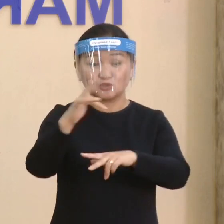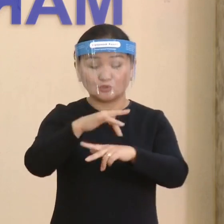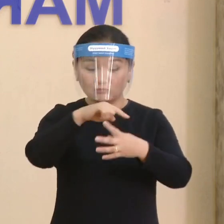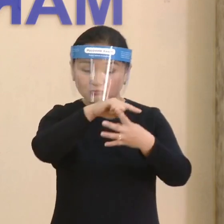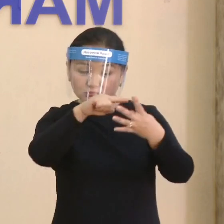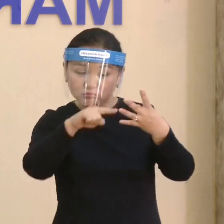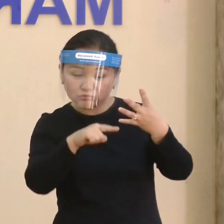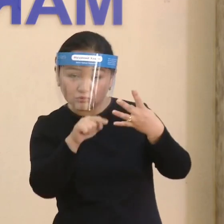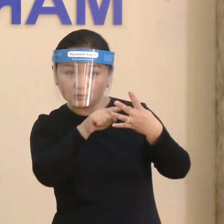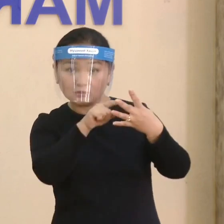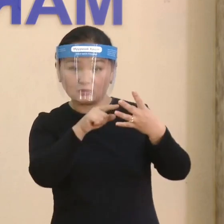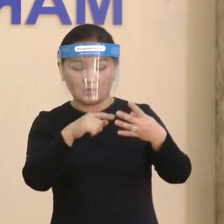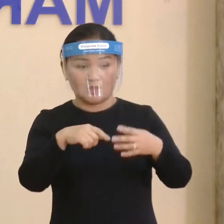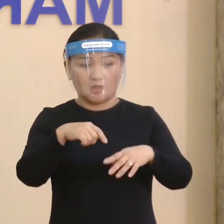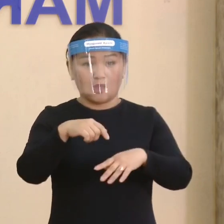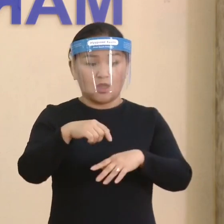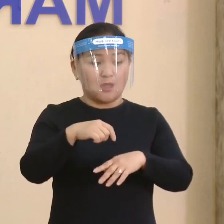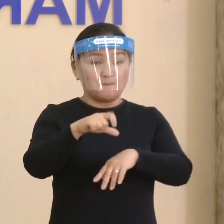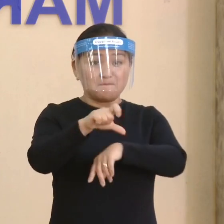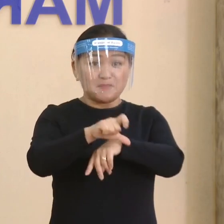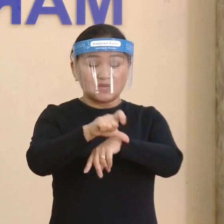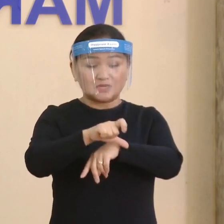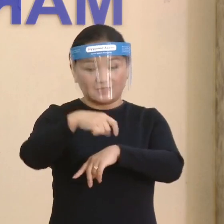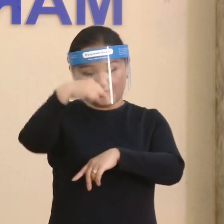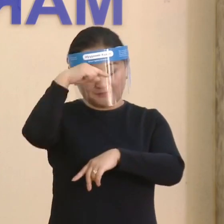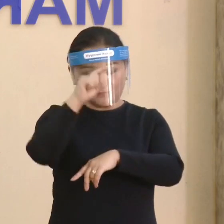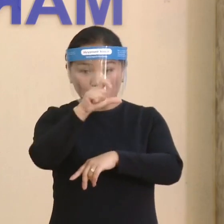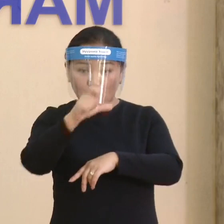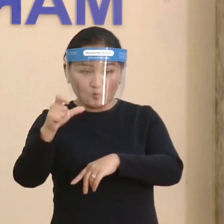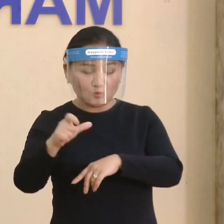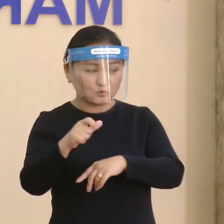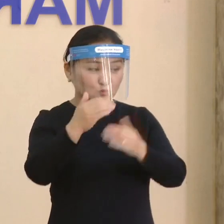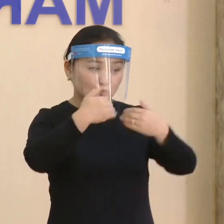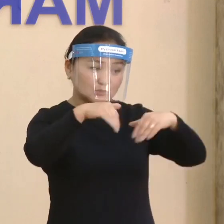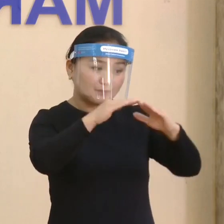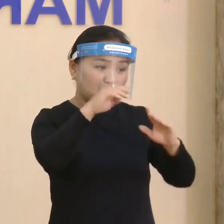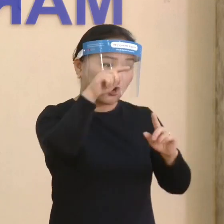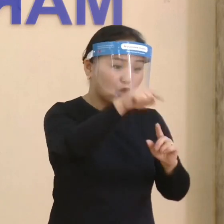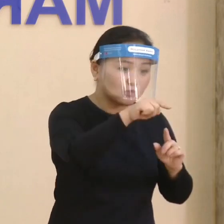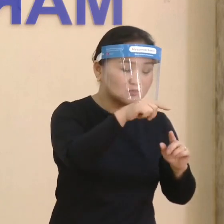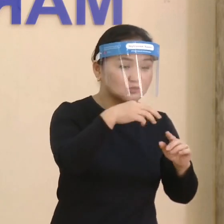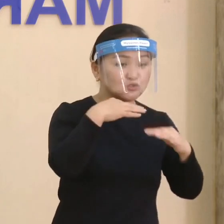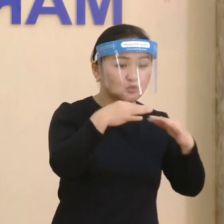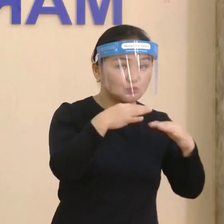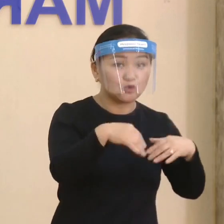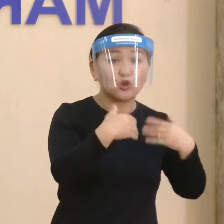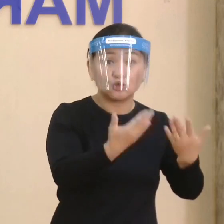тусгаарлах байруудад очиж мэрэгжлийн зөвлөгөөг өгсөн. Мөн гэрийн